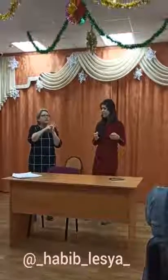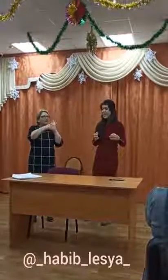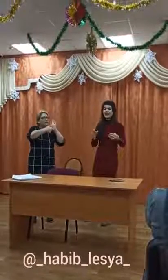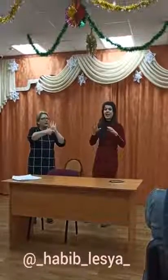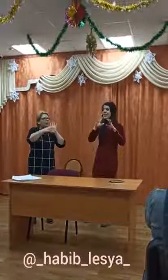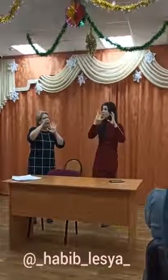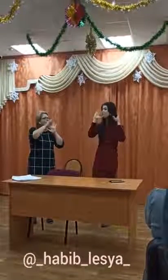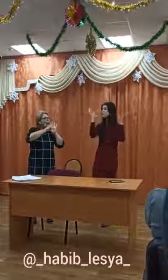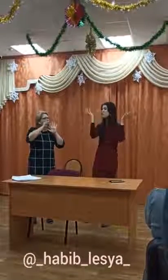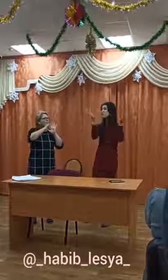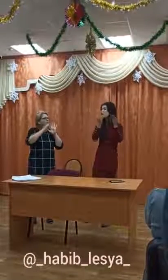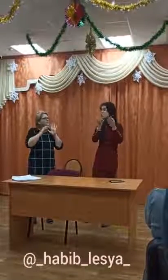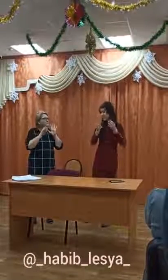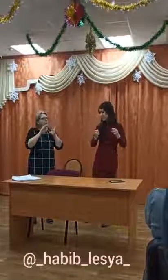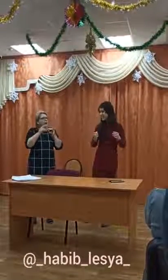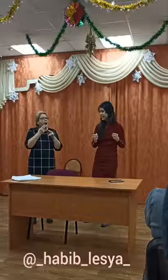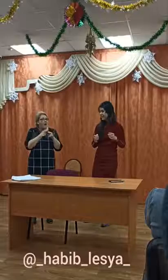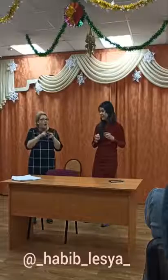Она международная.